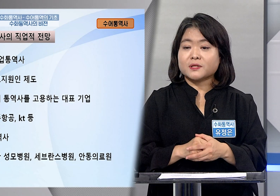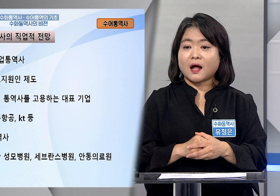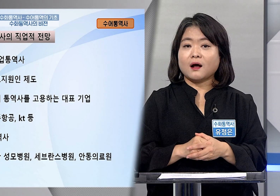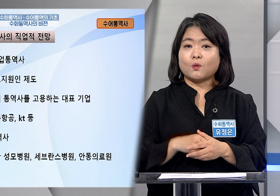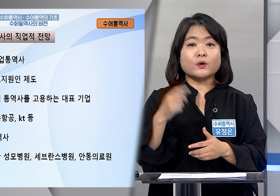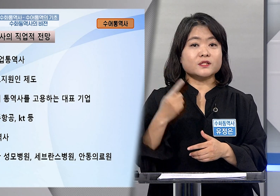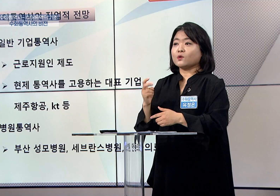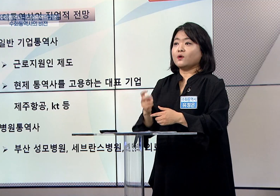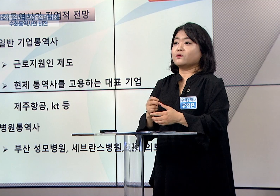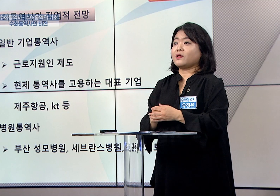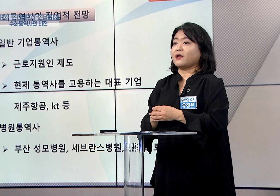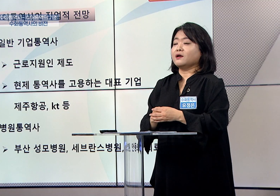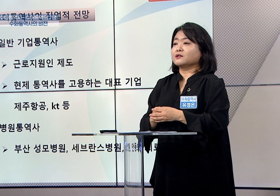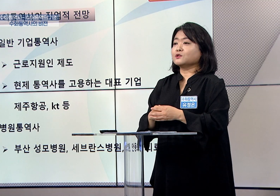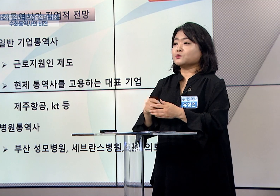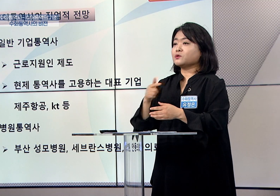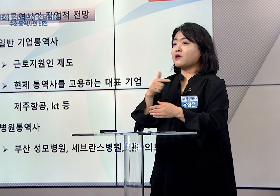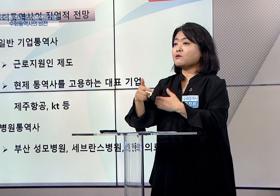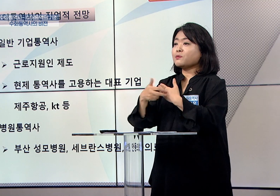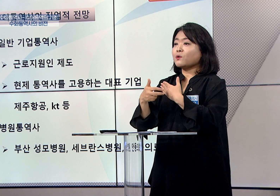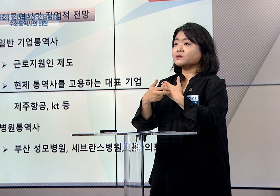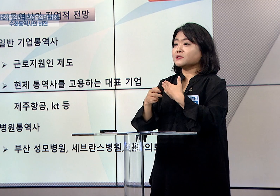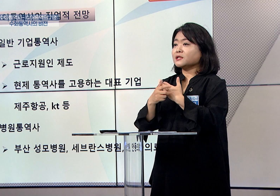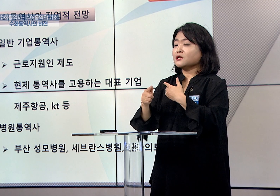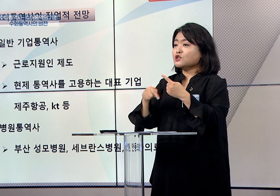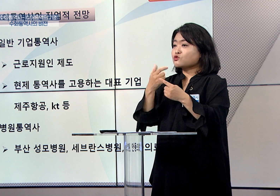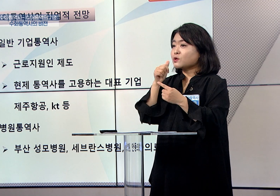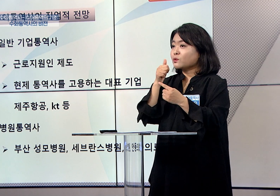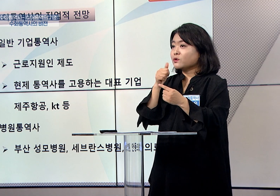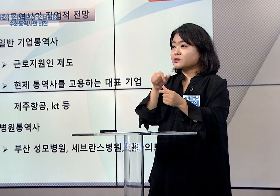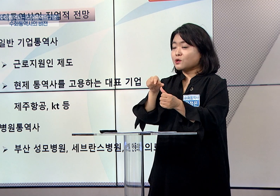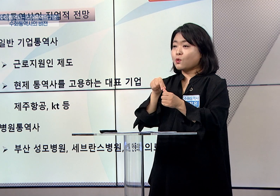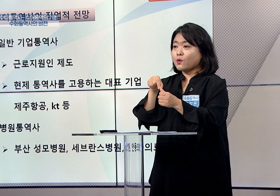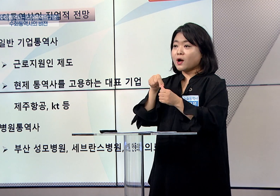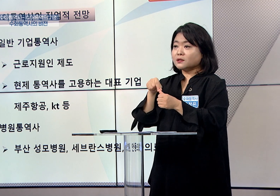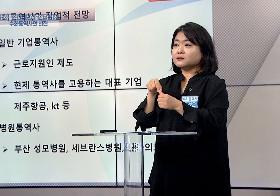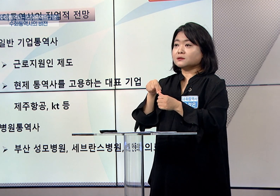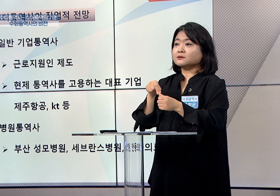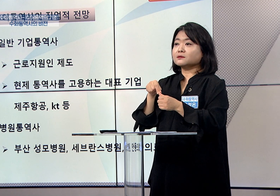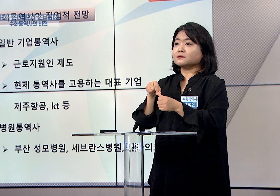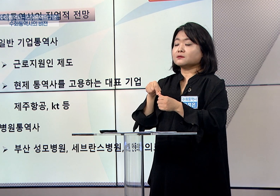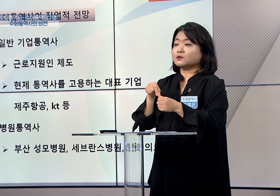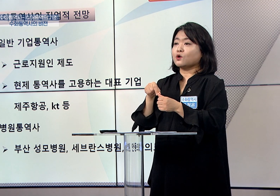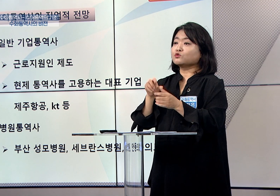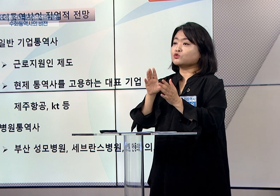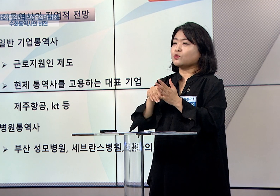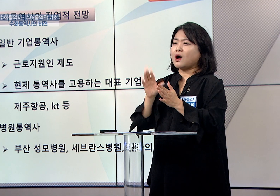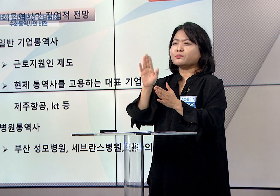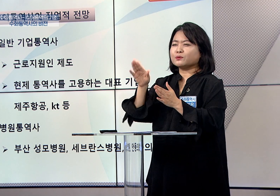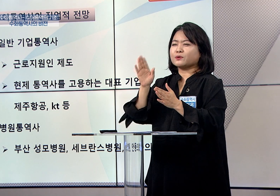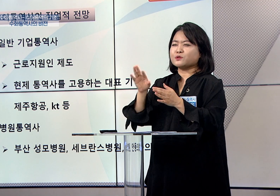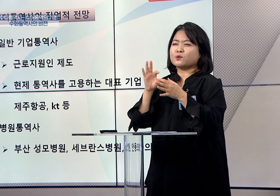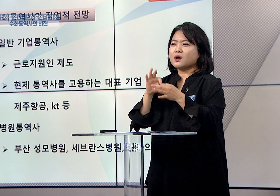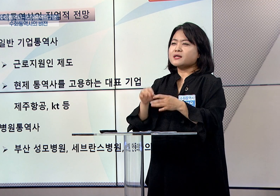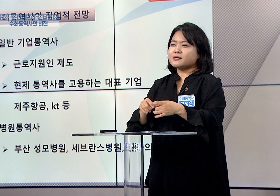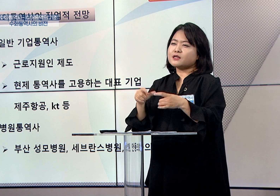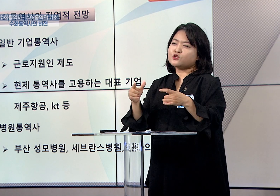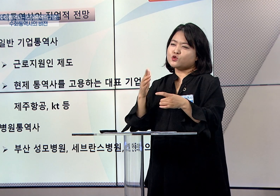기대합니다. 오겠죠. 네. 그리고 또 대형 병원들이 수화통역사를 고용하는 경우도 앞으로 계속 생길 수 있을